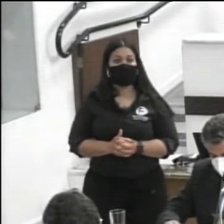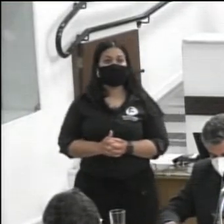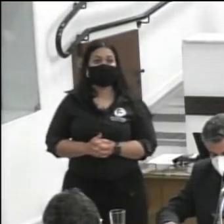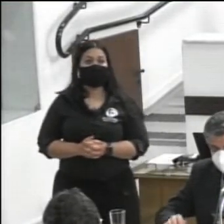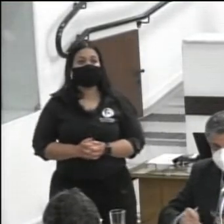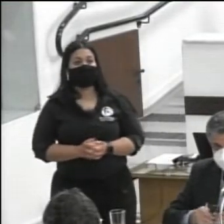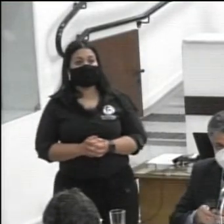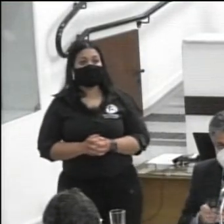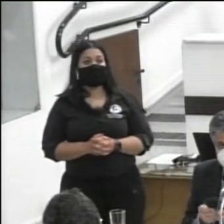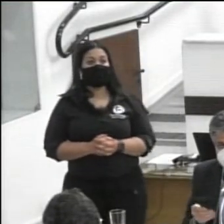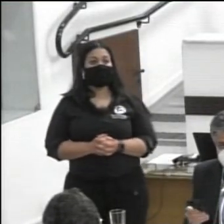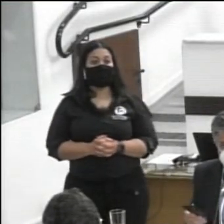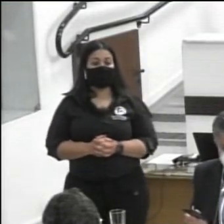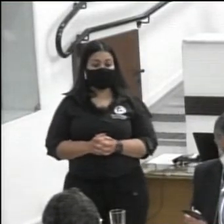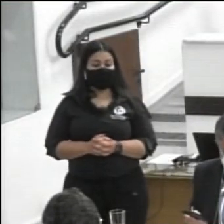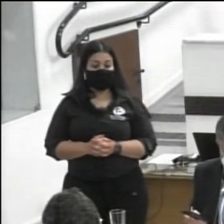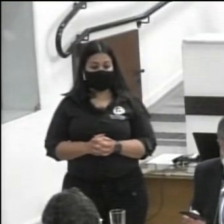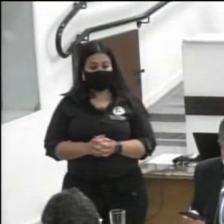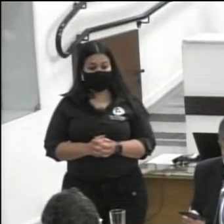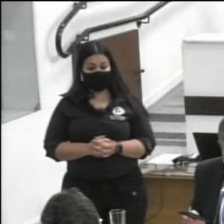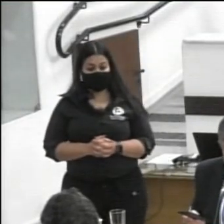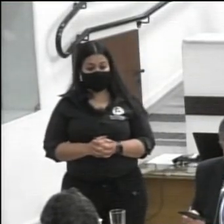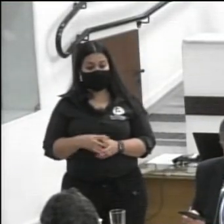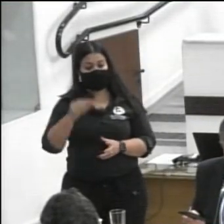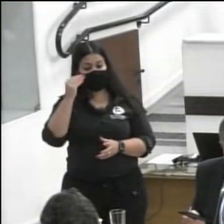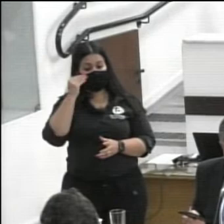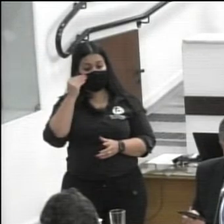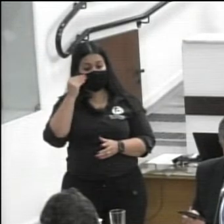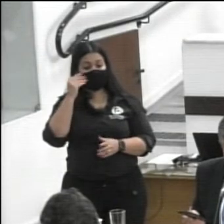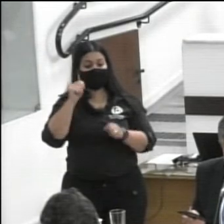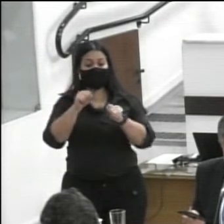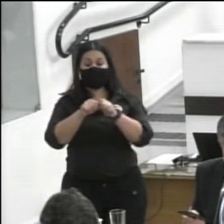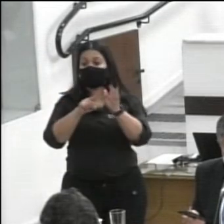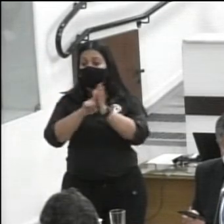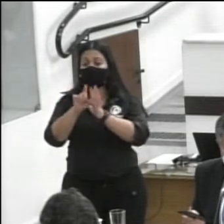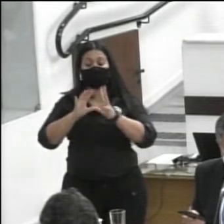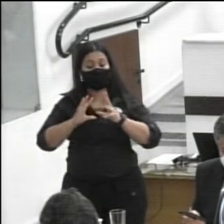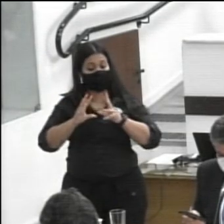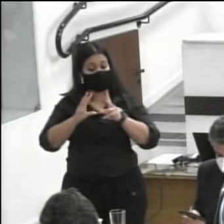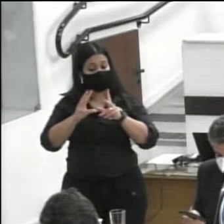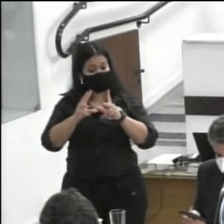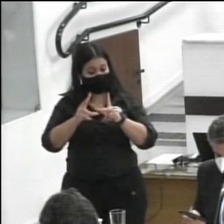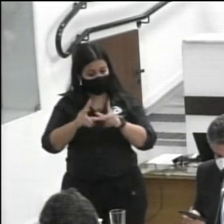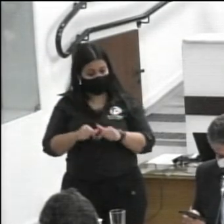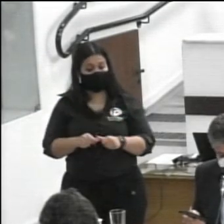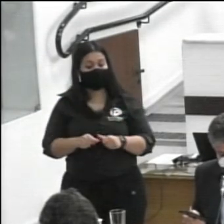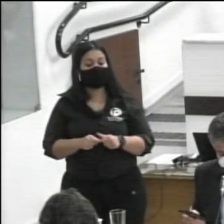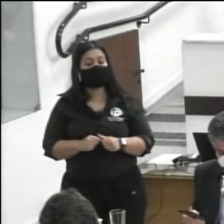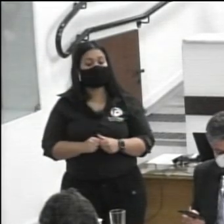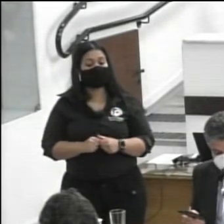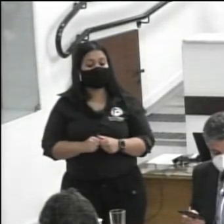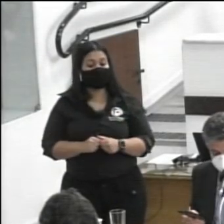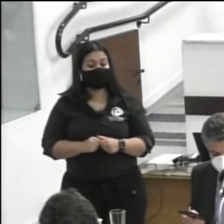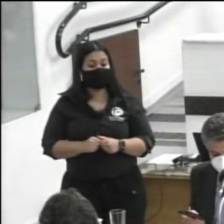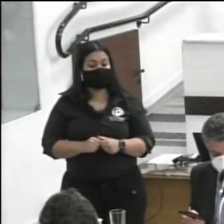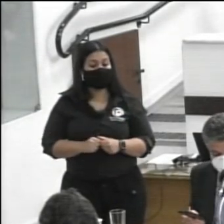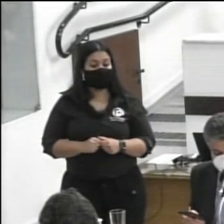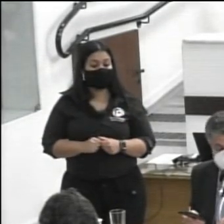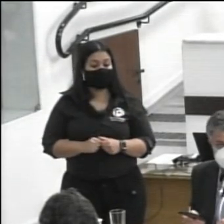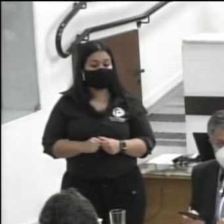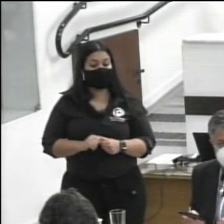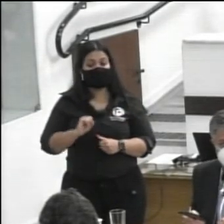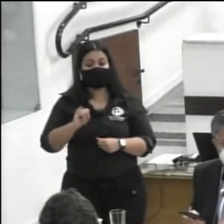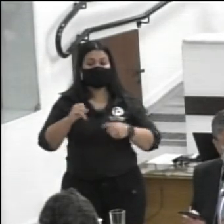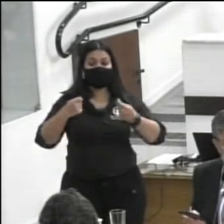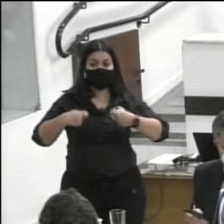estar aí numa ordem aqui. Eu vou tentar fazer as perguntas todas de uma vez, para não ocupar muito tempo. Se necessário, eu